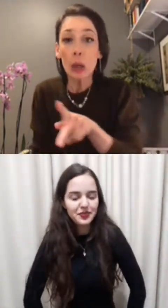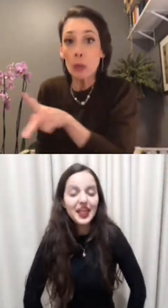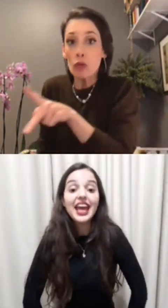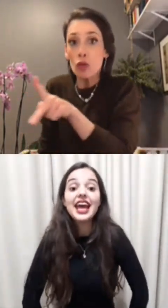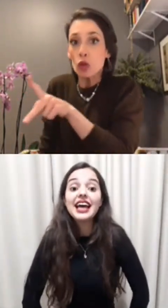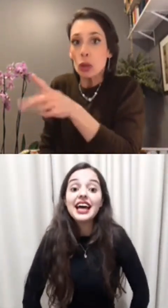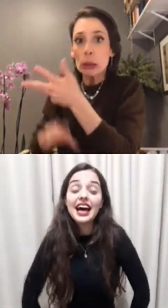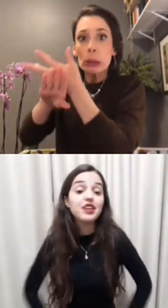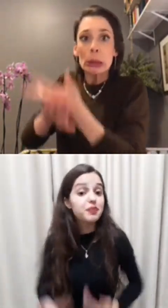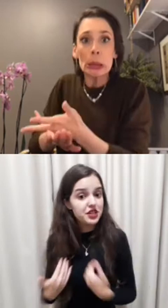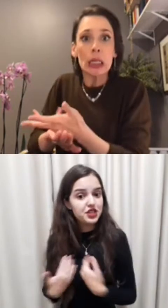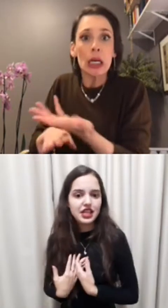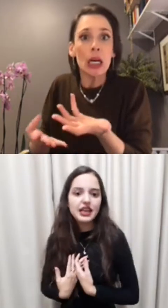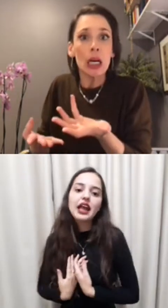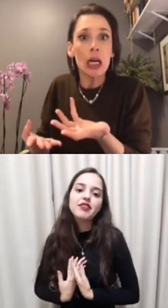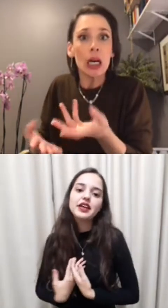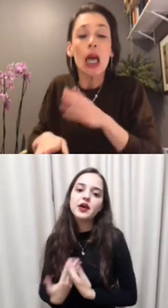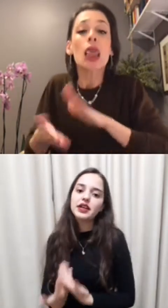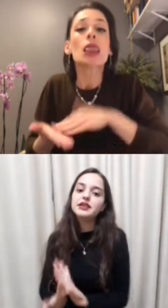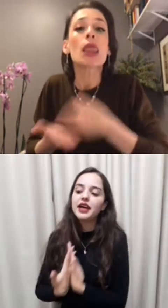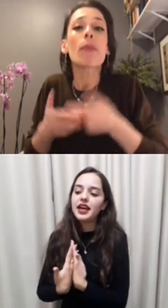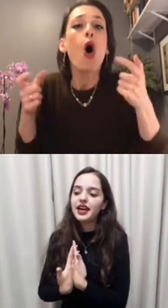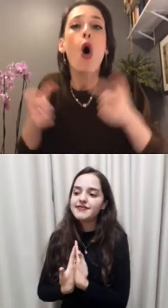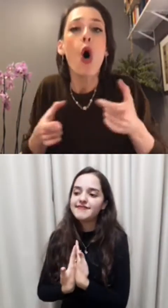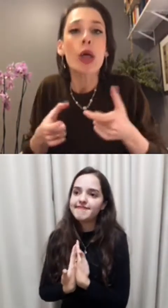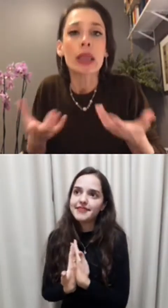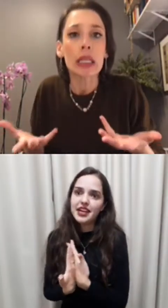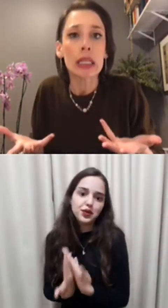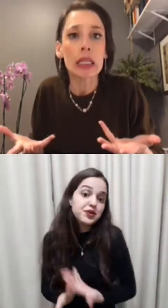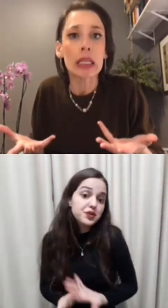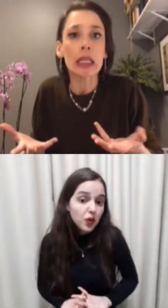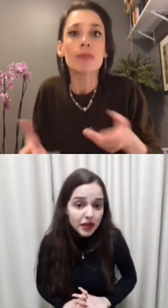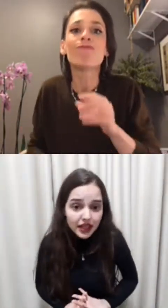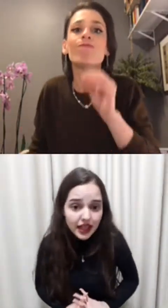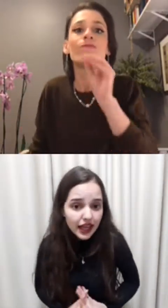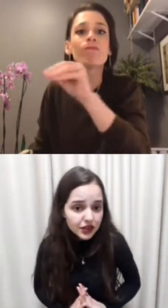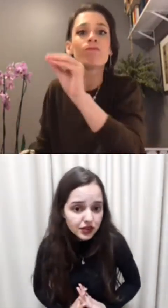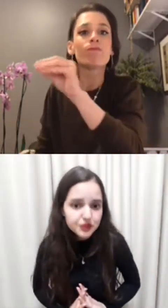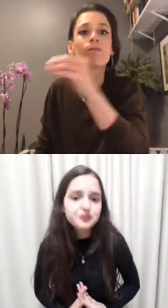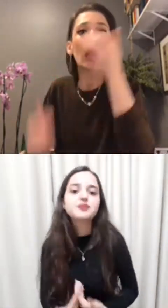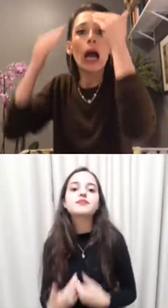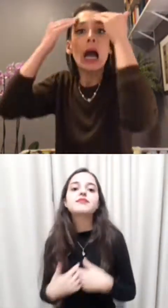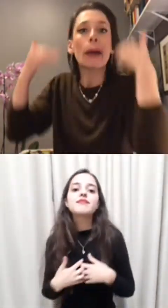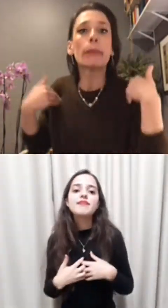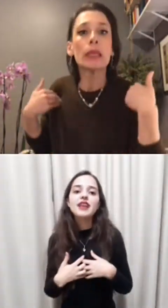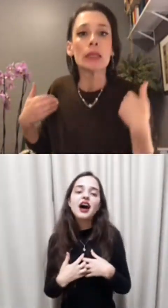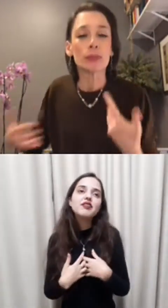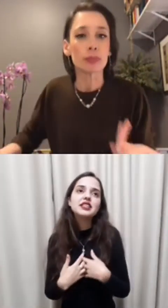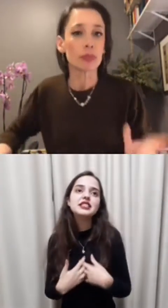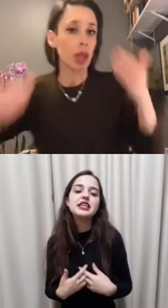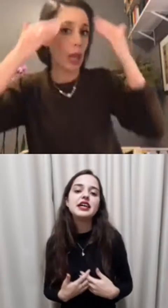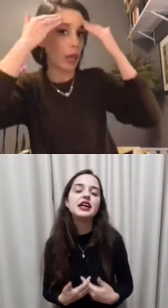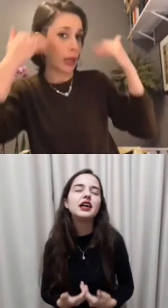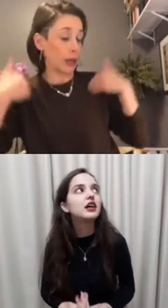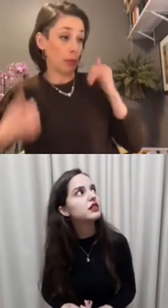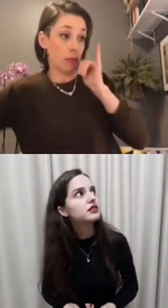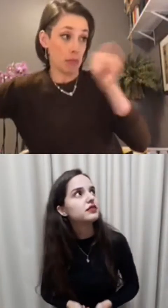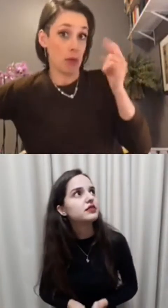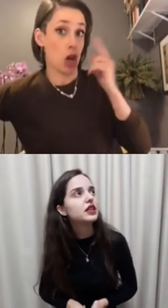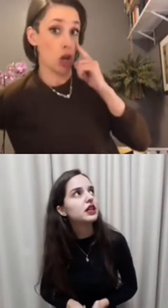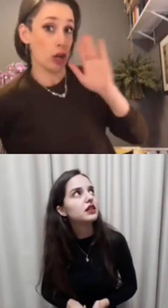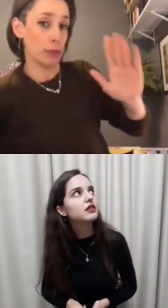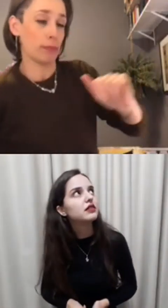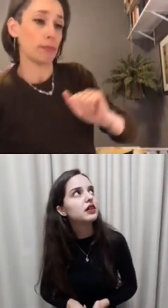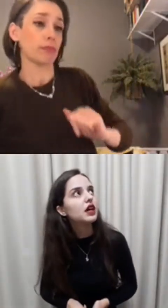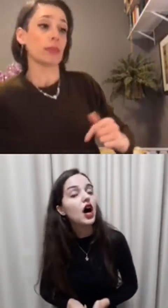fazer? Aí eu pedi, né? Eu falei, olha, eu estou aprendendo, tá? Fazia